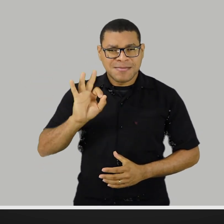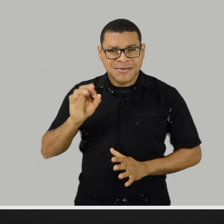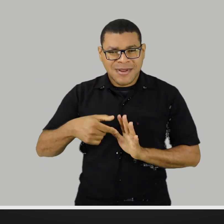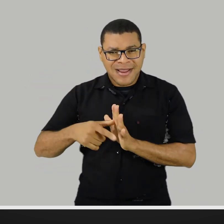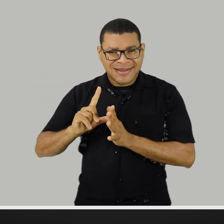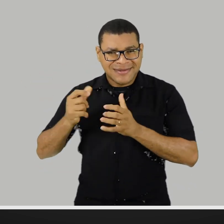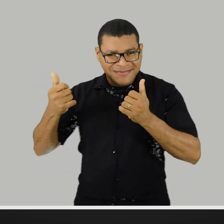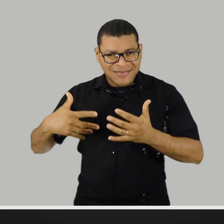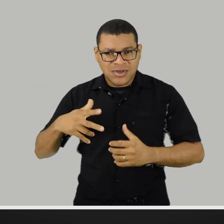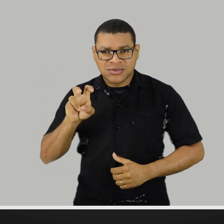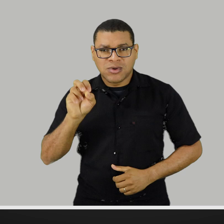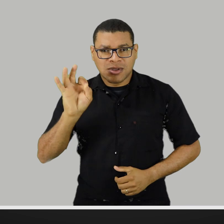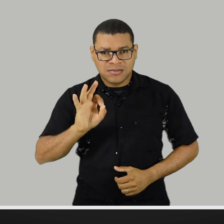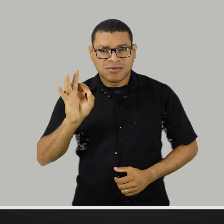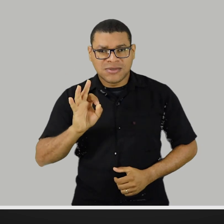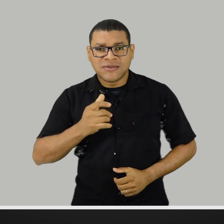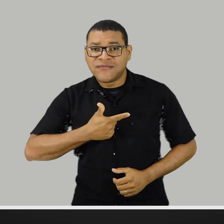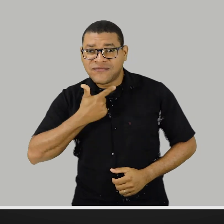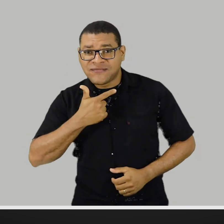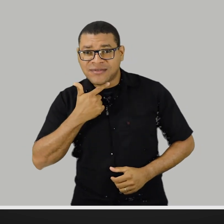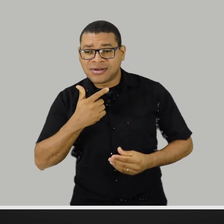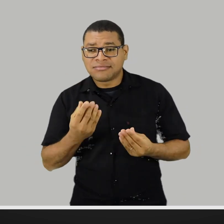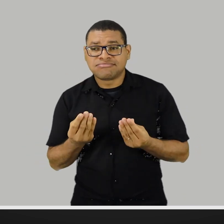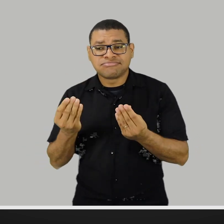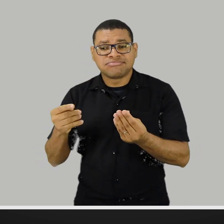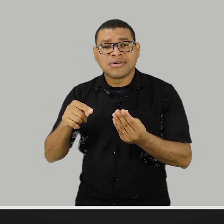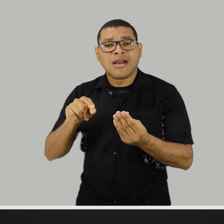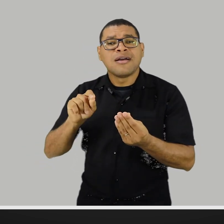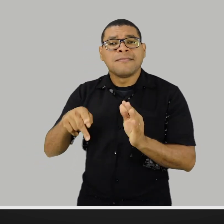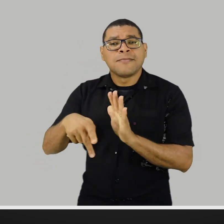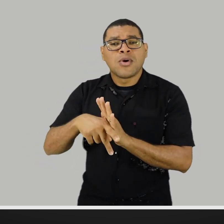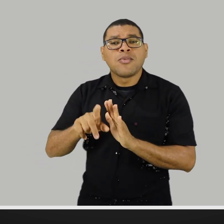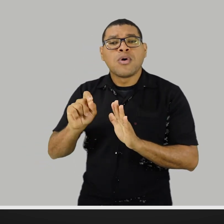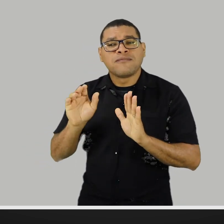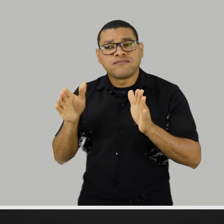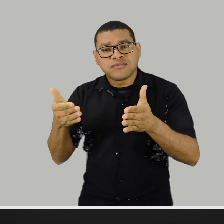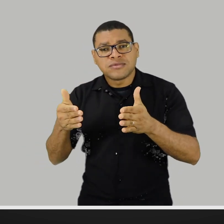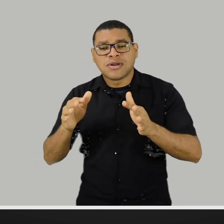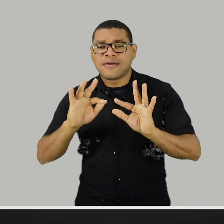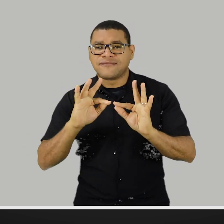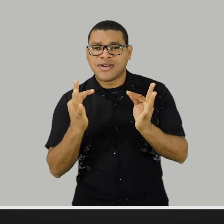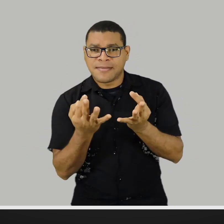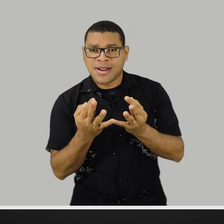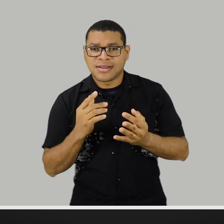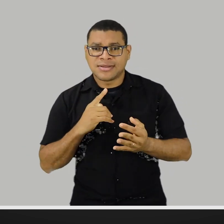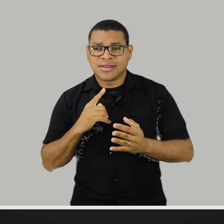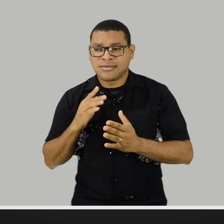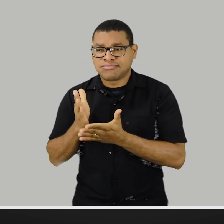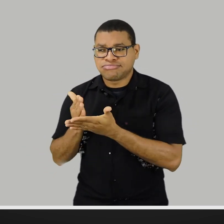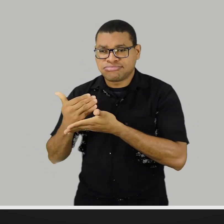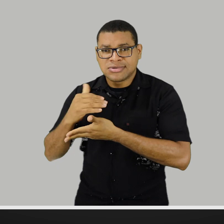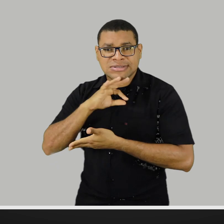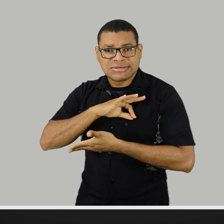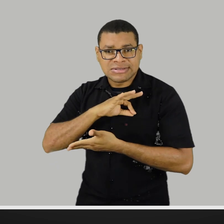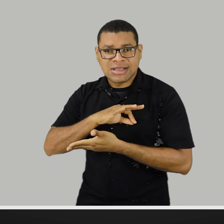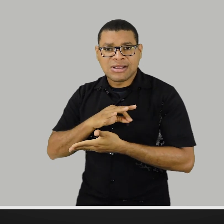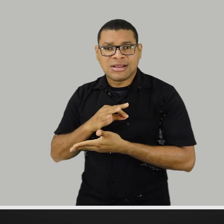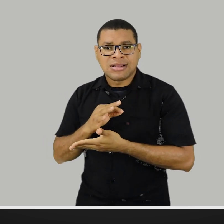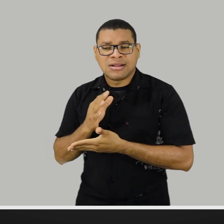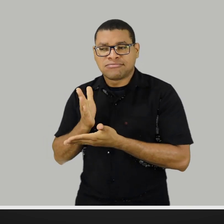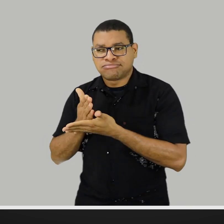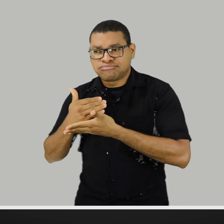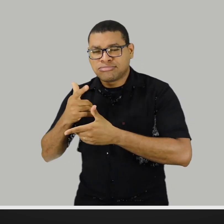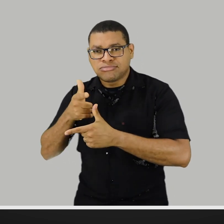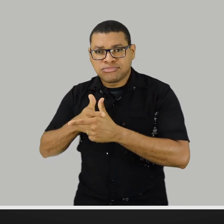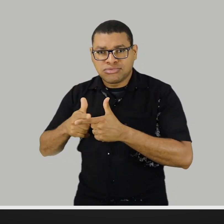tratado acima cinquenta por cento das vagas estão destinadas aos candidatos oriundos de família com renda igual ou inferior